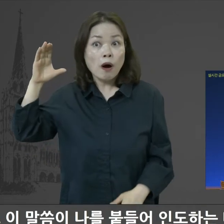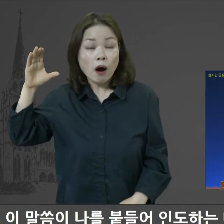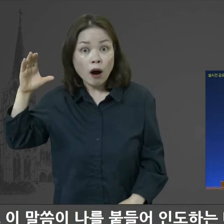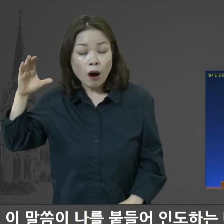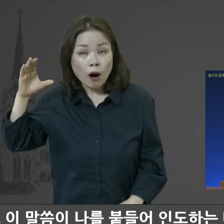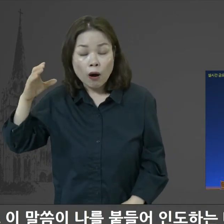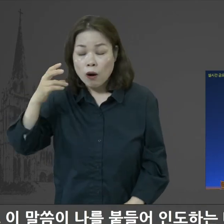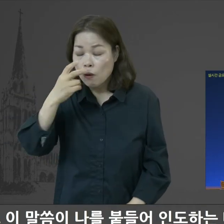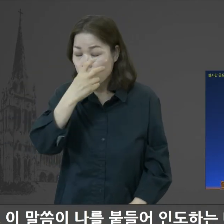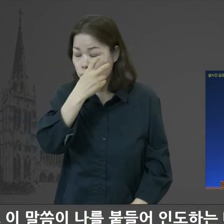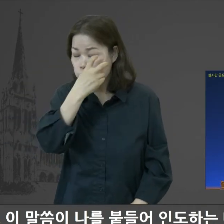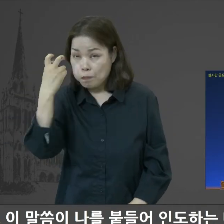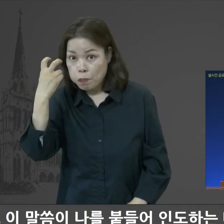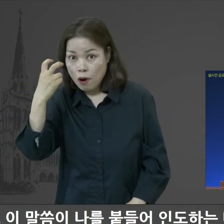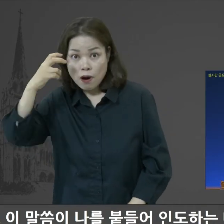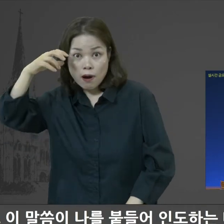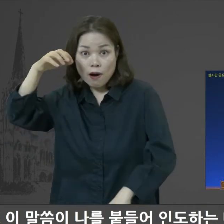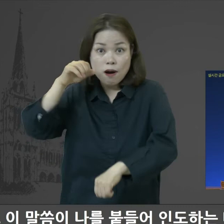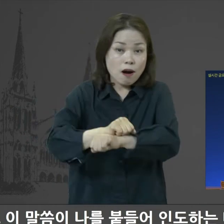얼마나 총명해지겠습니까?